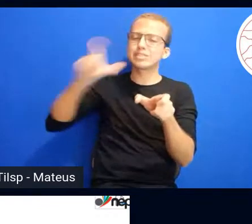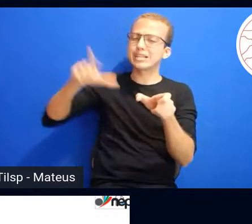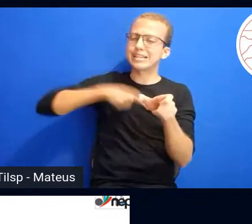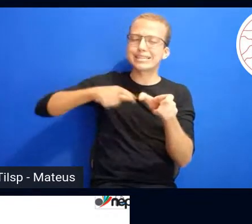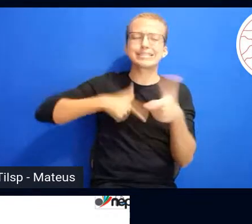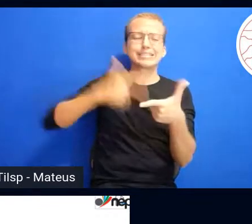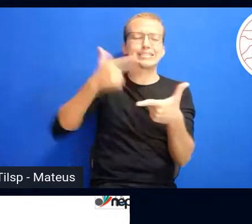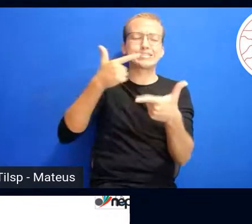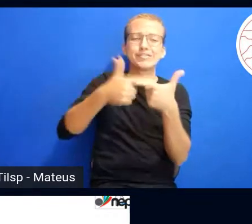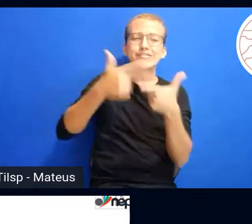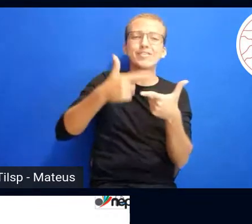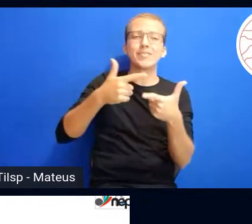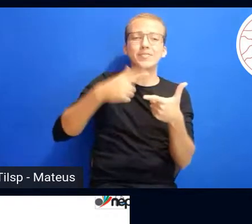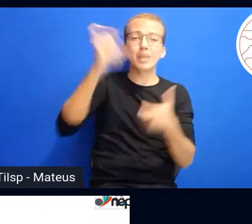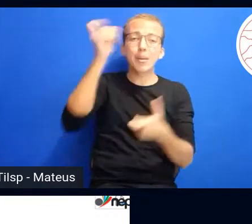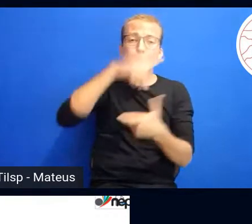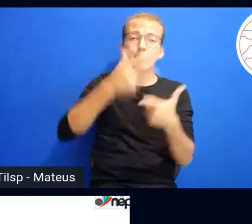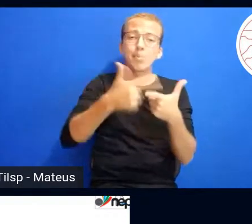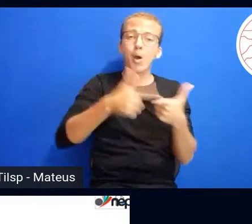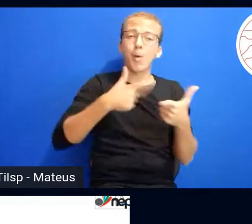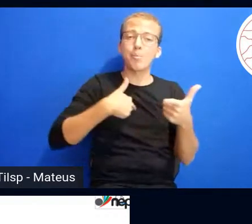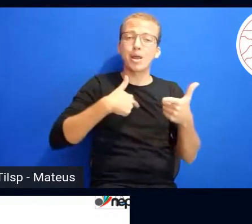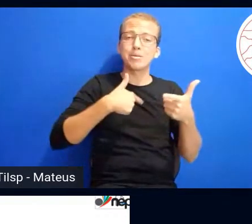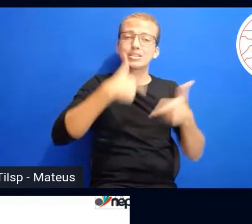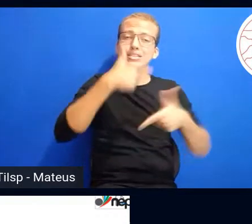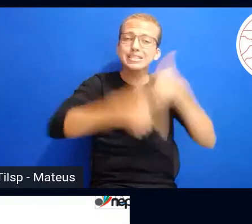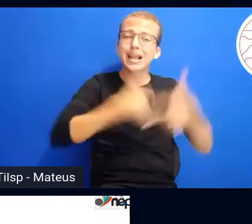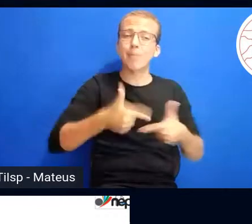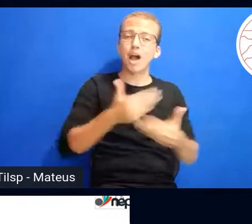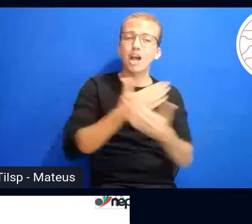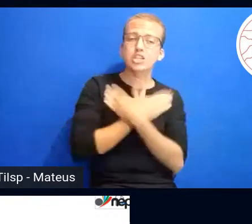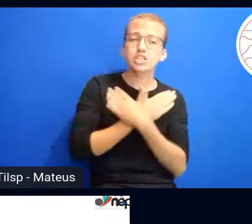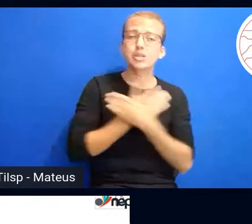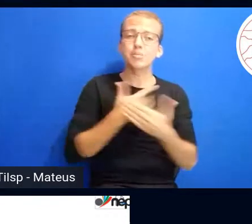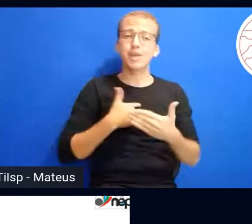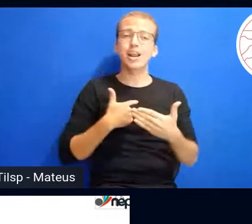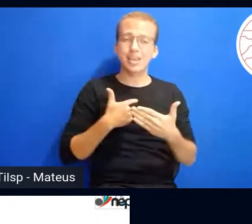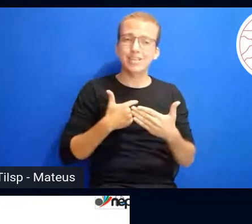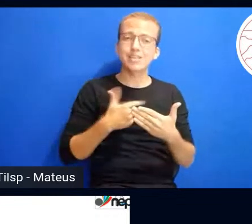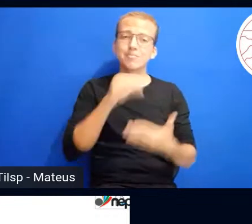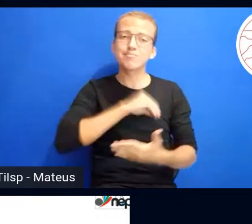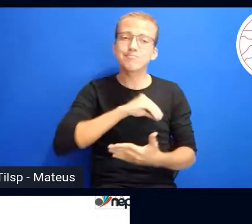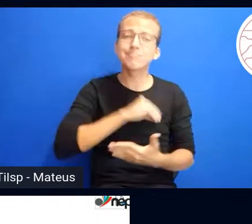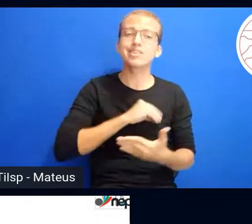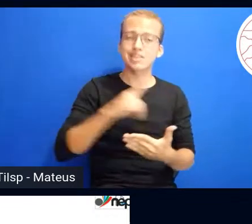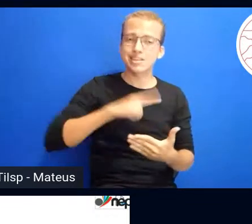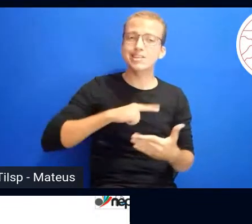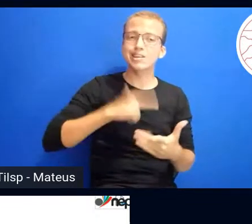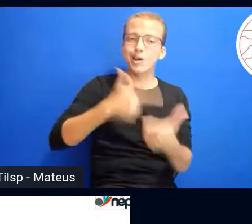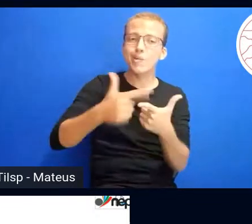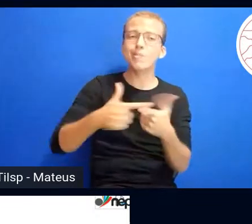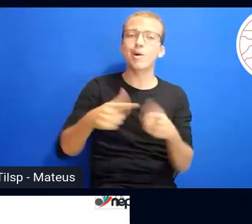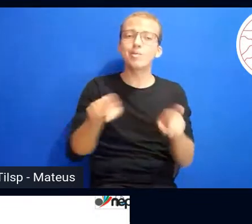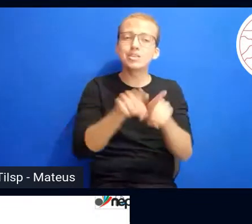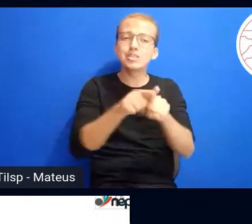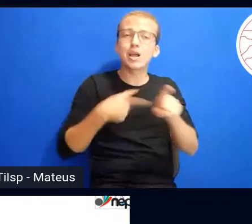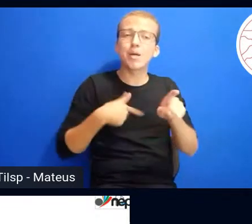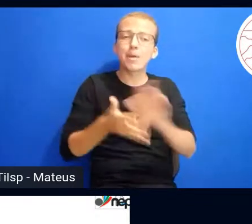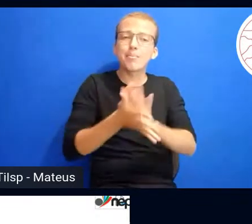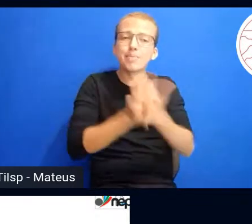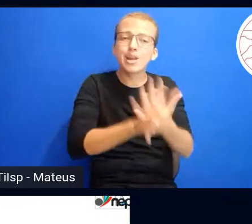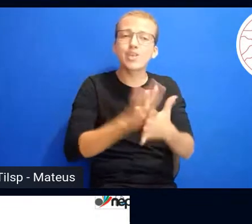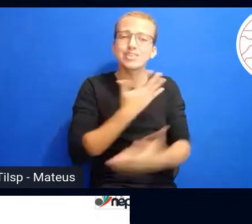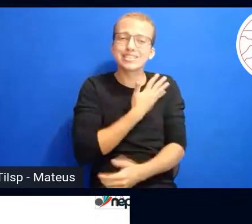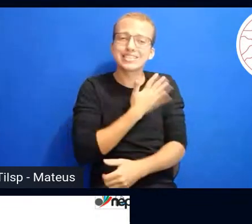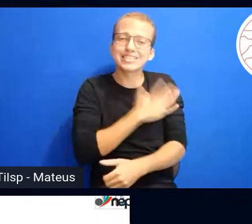eh barreiras de preconceitos e discriminação, né? O que dizer, então, do sujeitos surdos?